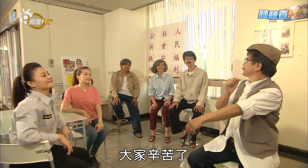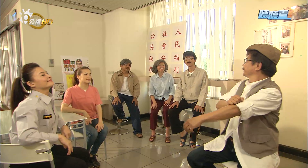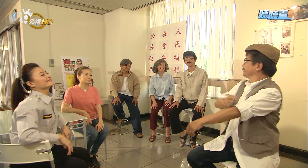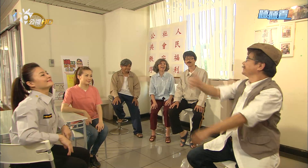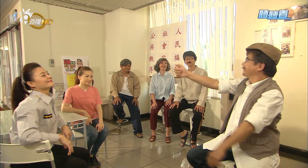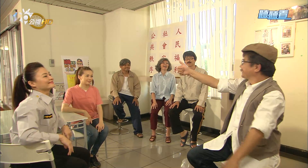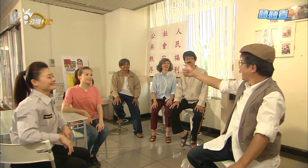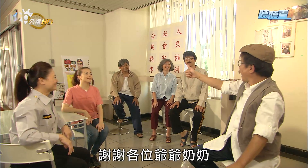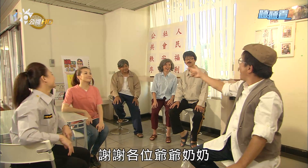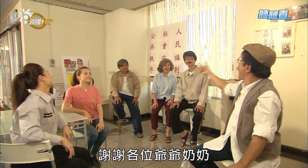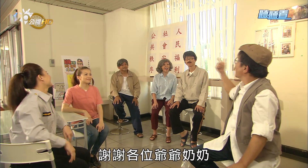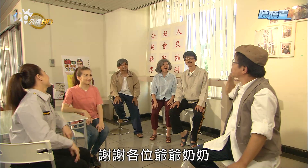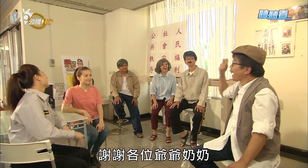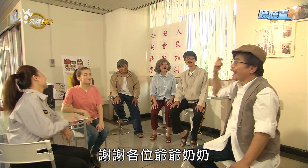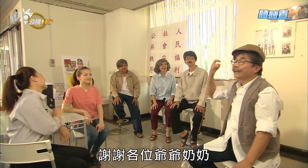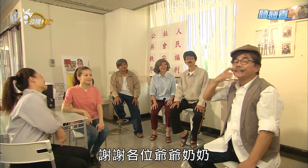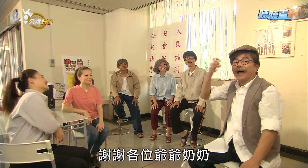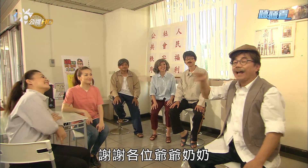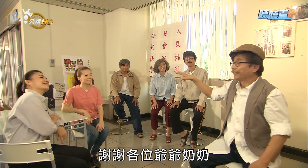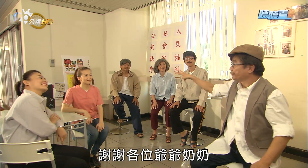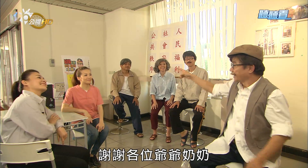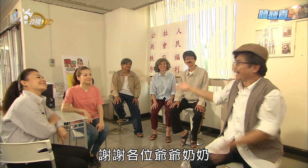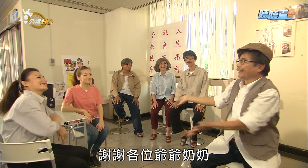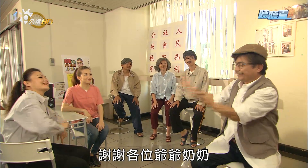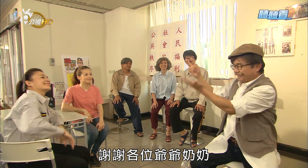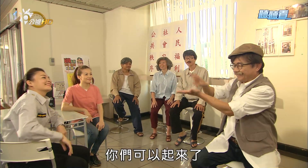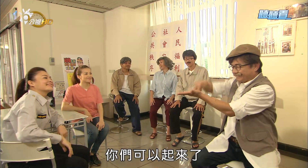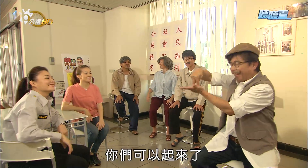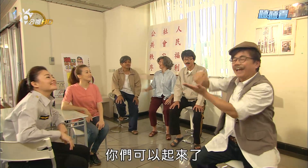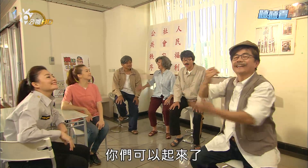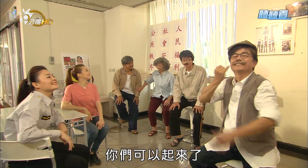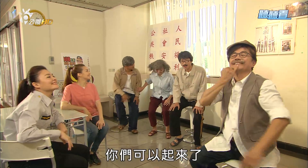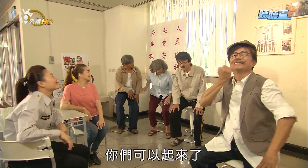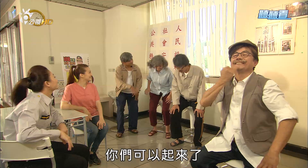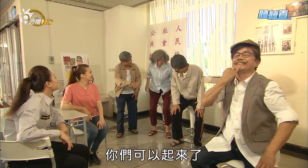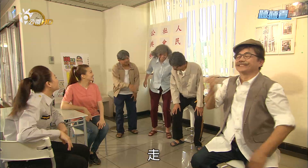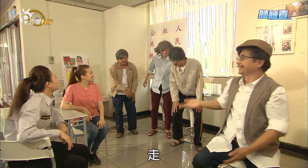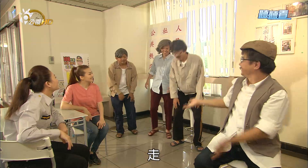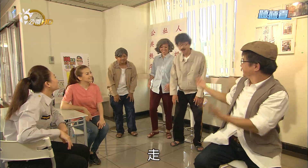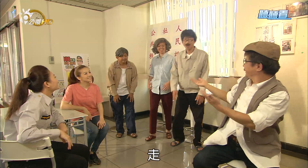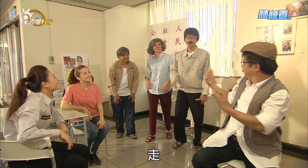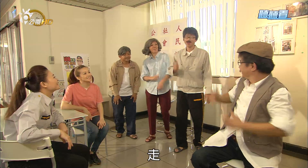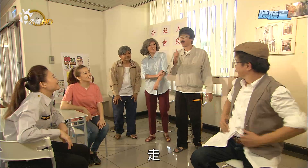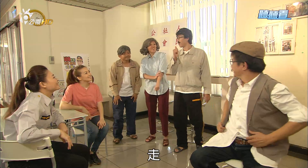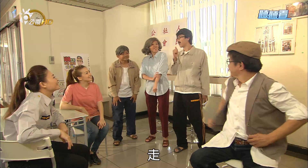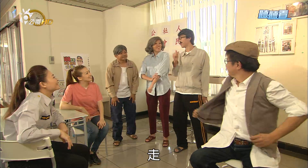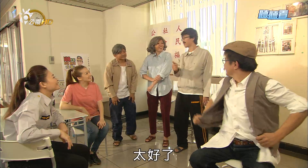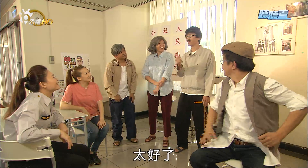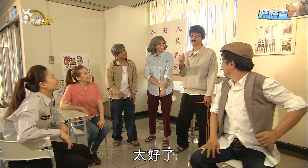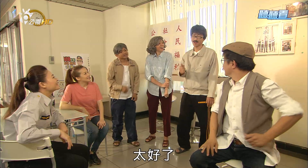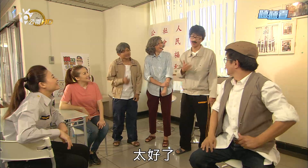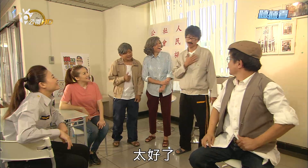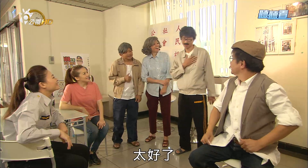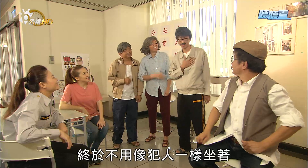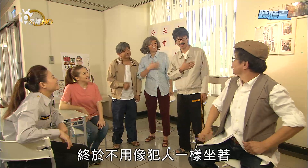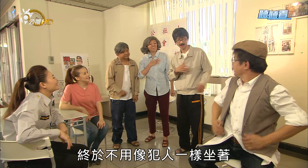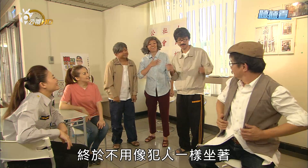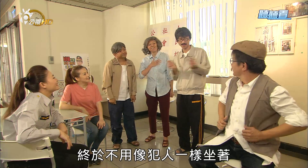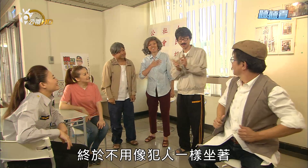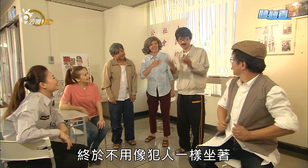哎，谢谢各位爷爷奶奶啊，你们可以起来了。 哎呀，哎 呀，太好了，终于不用像